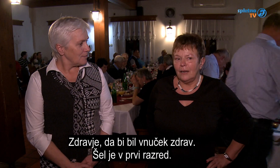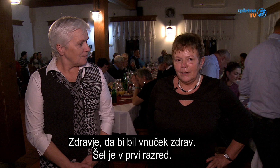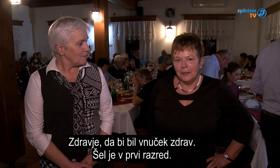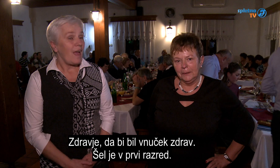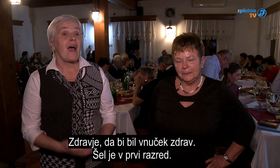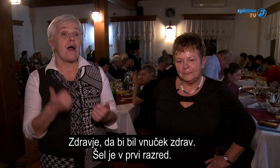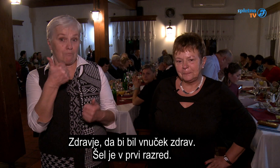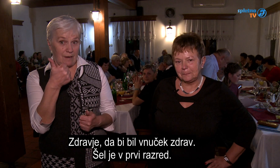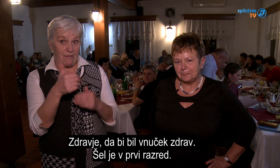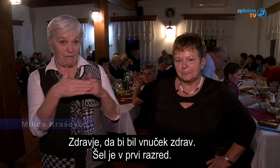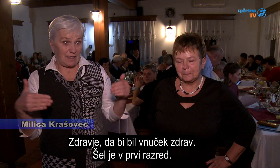Zdravje.